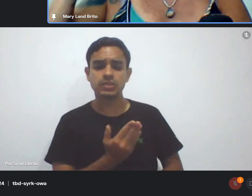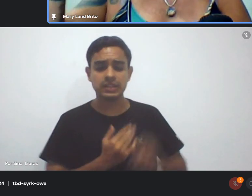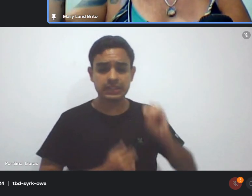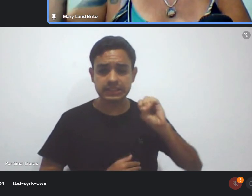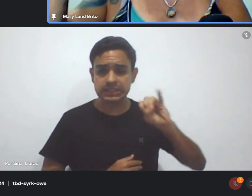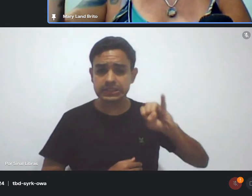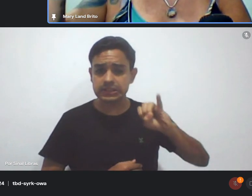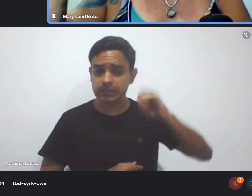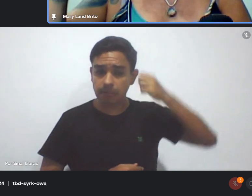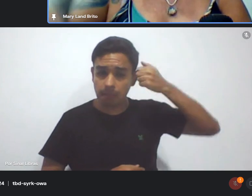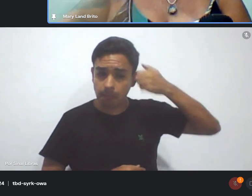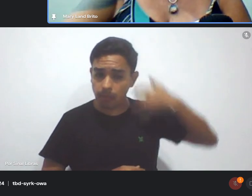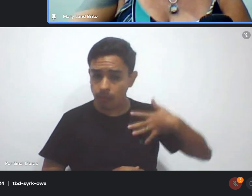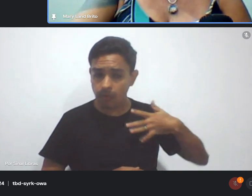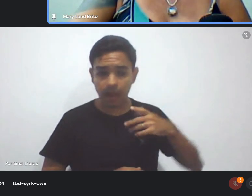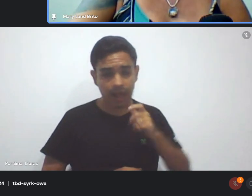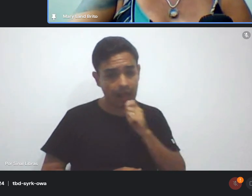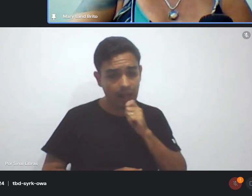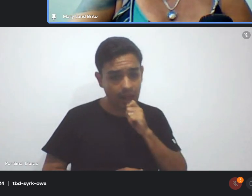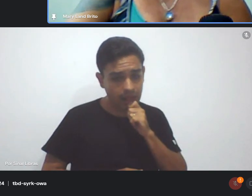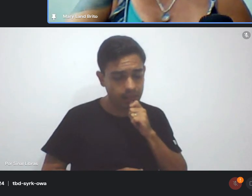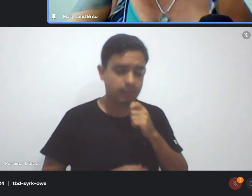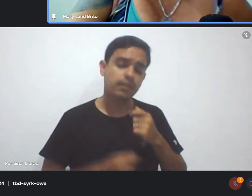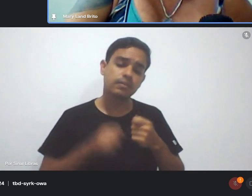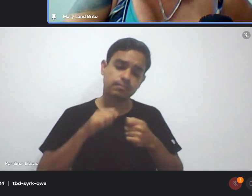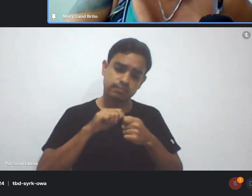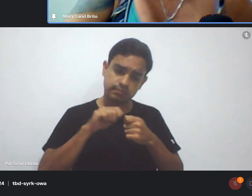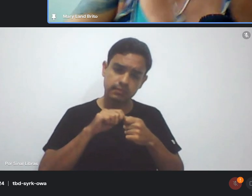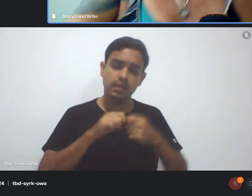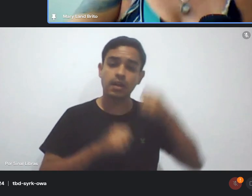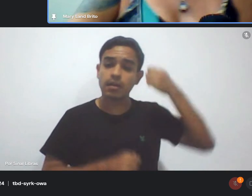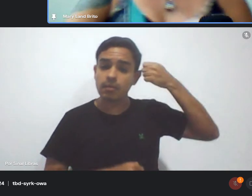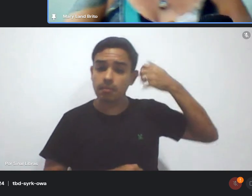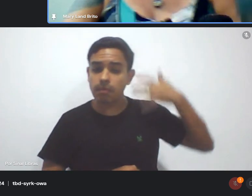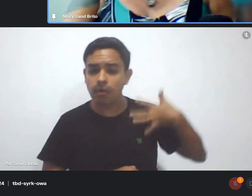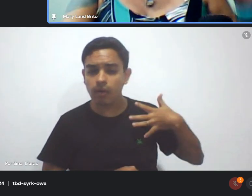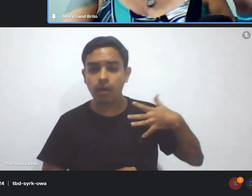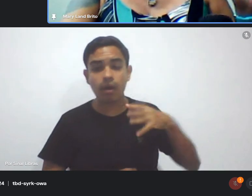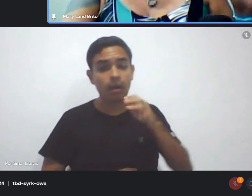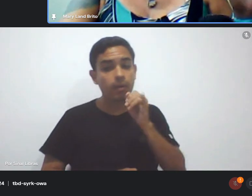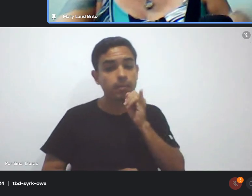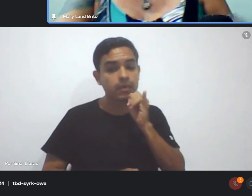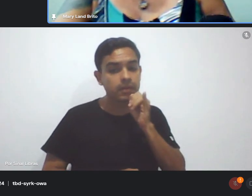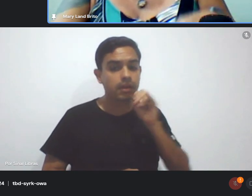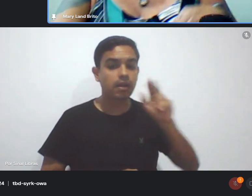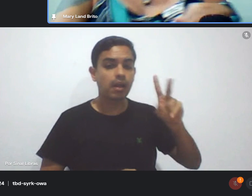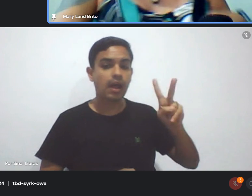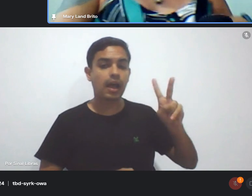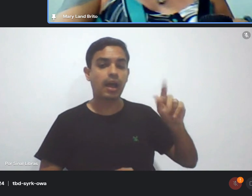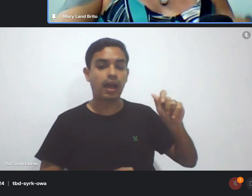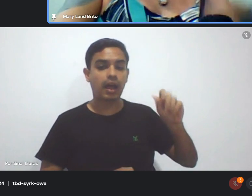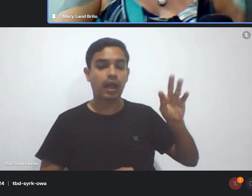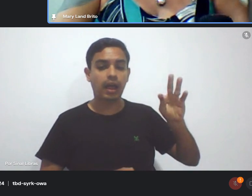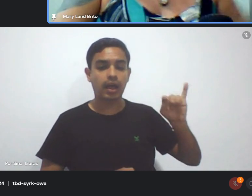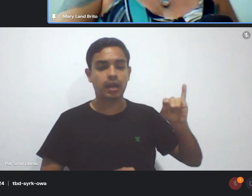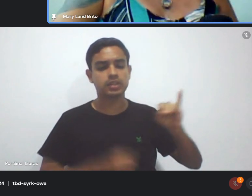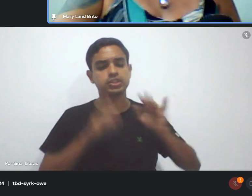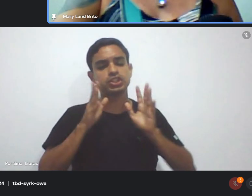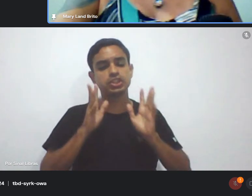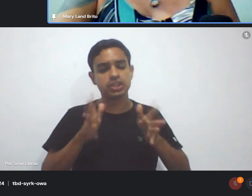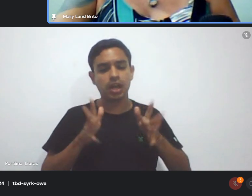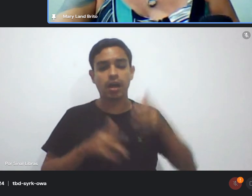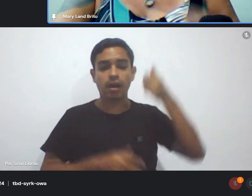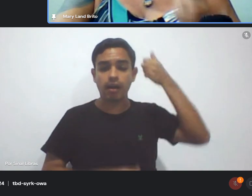quem falou lá no começo. Tipo, a Kátia falou lá no começo, então ela já se audiodescreveu. A Kátia também